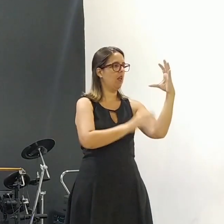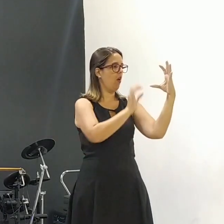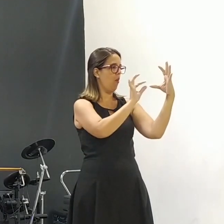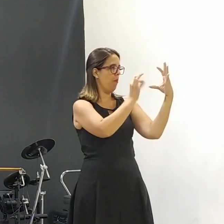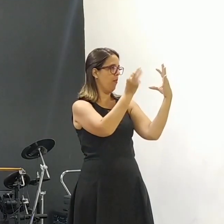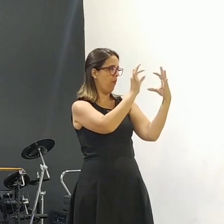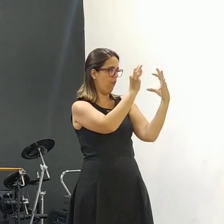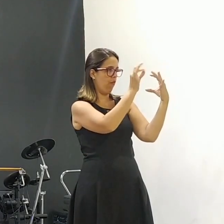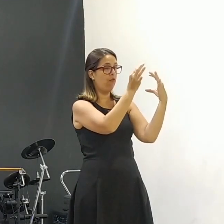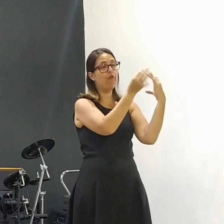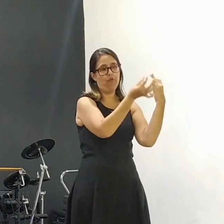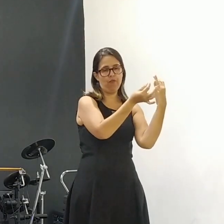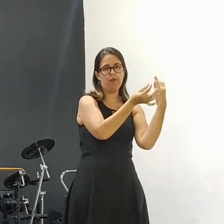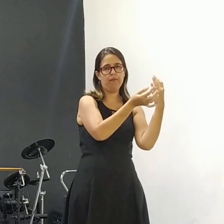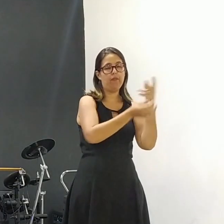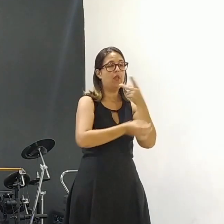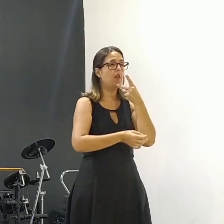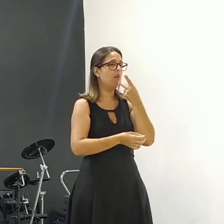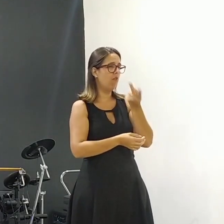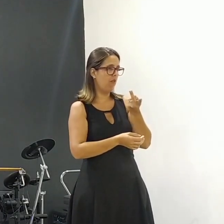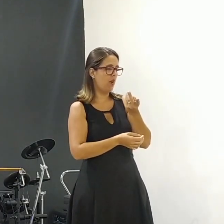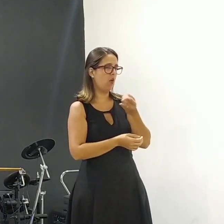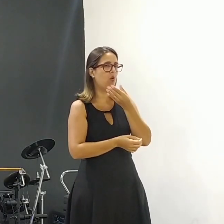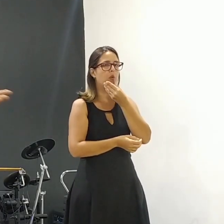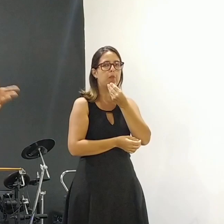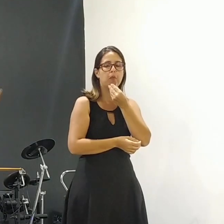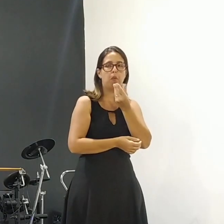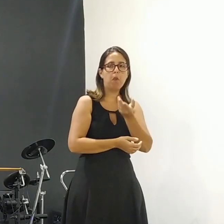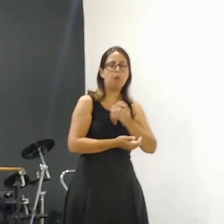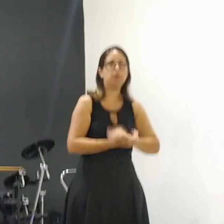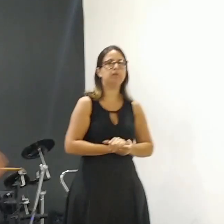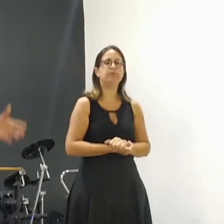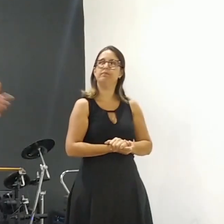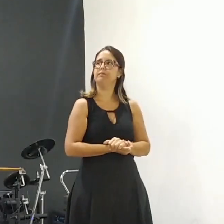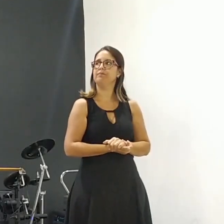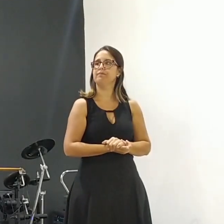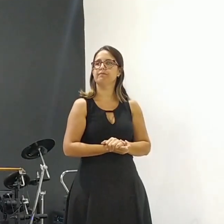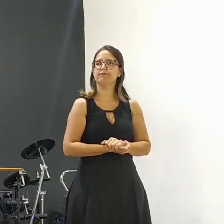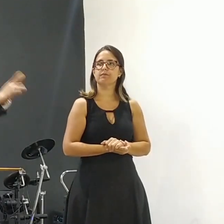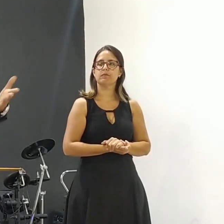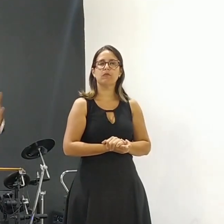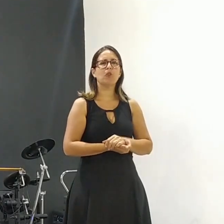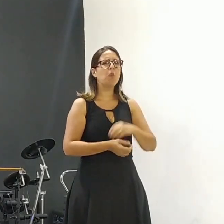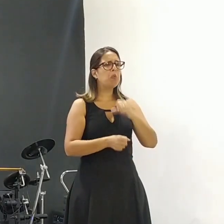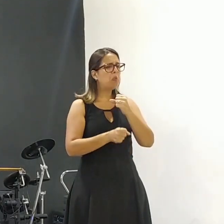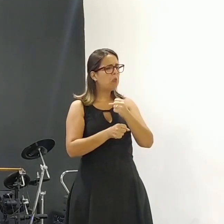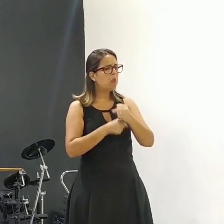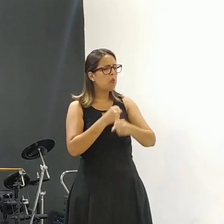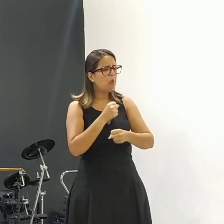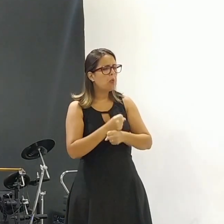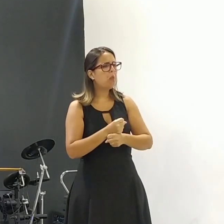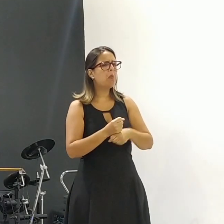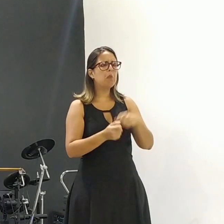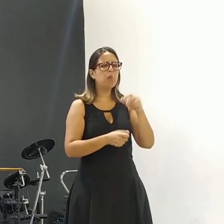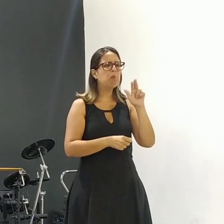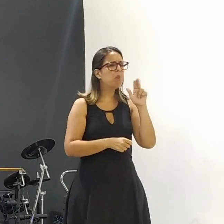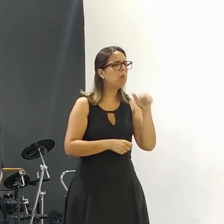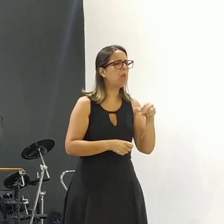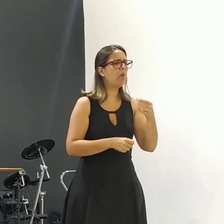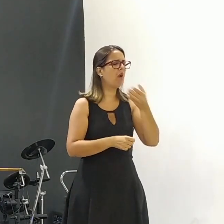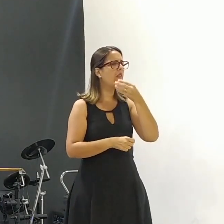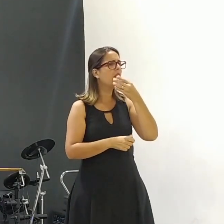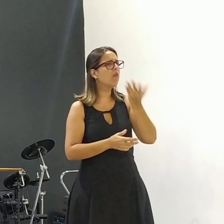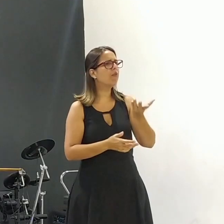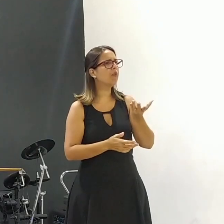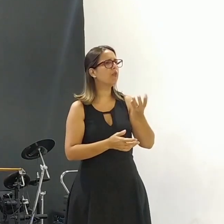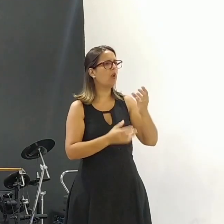dono da vinha veio e falou para aquele vinhadeiro ali, falou: poxa, estou passando aqui todo ano e não acho fruto nessa figueira.